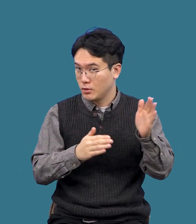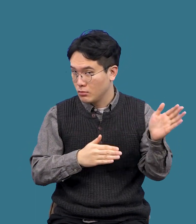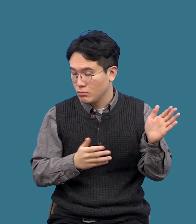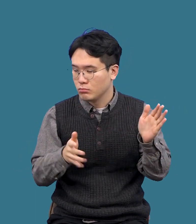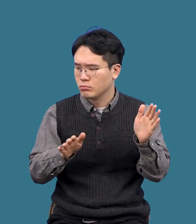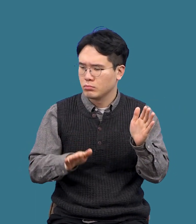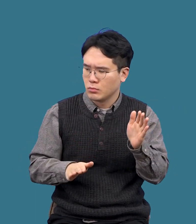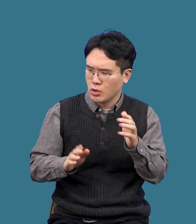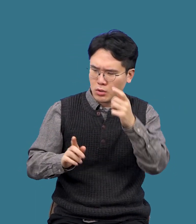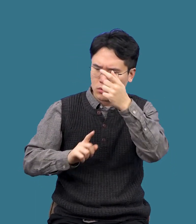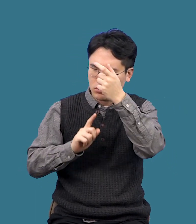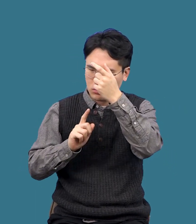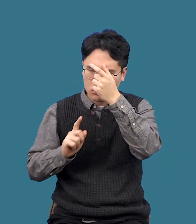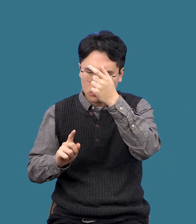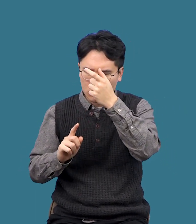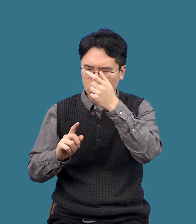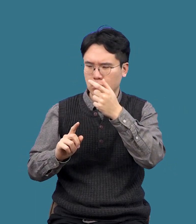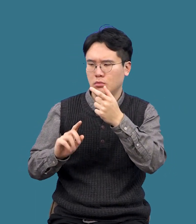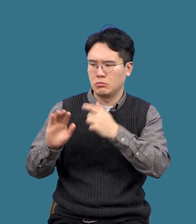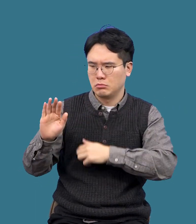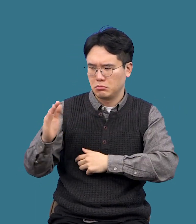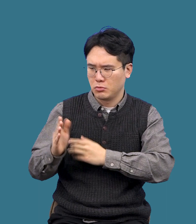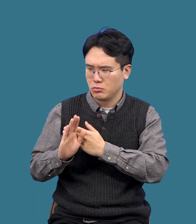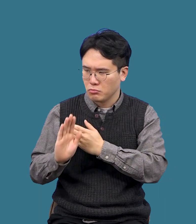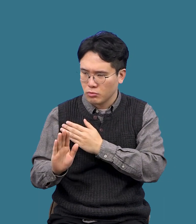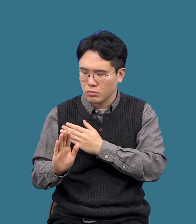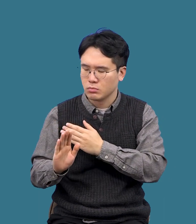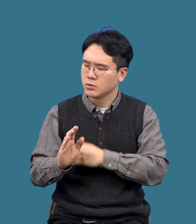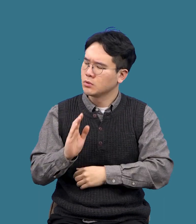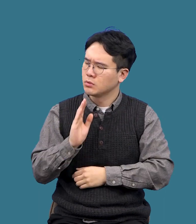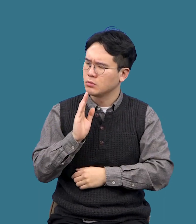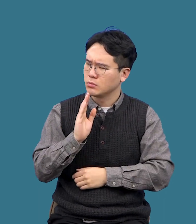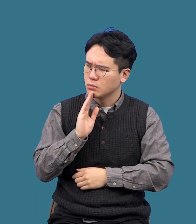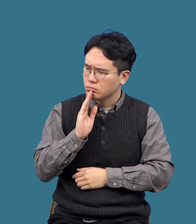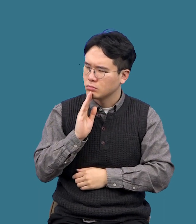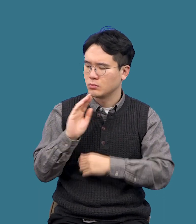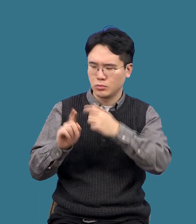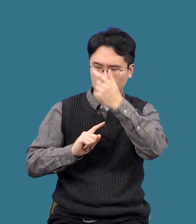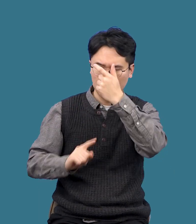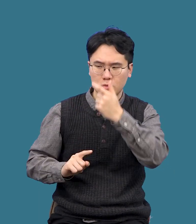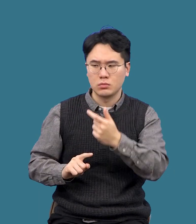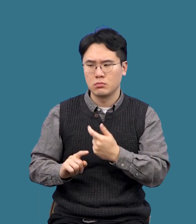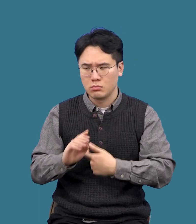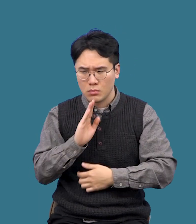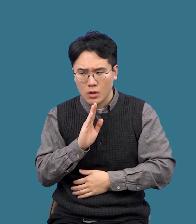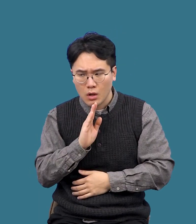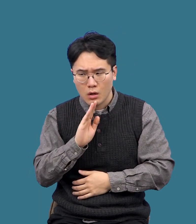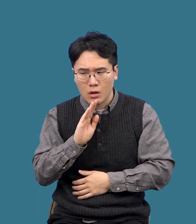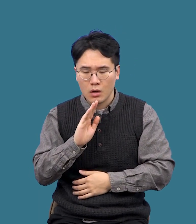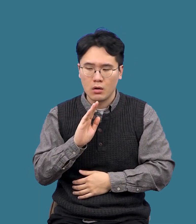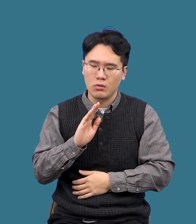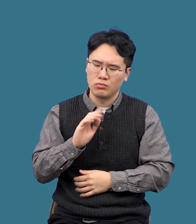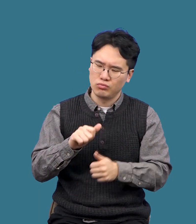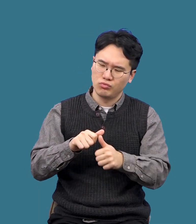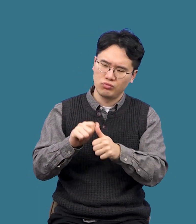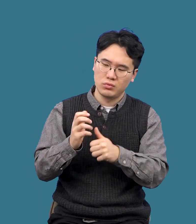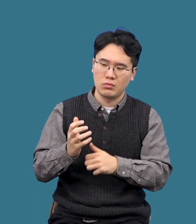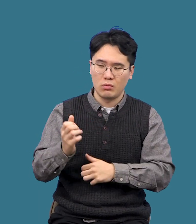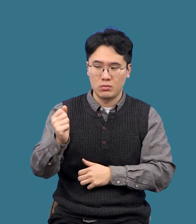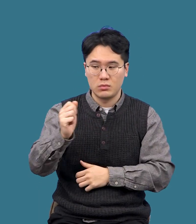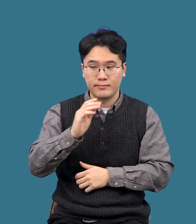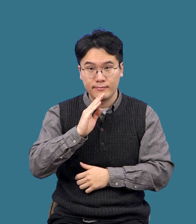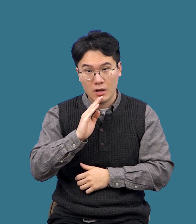되고 나서도 정말 신자가 됐나? 구원 받았나를 의심케 하는 아주